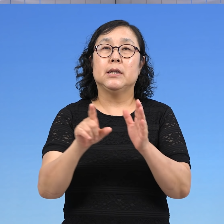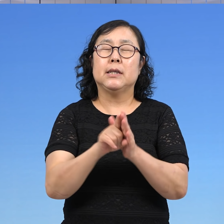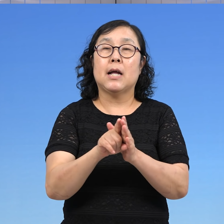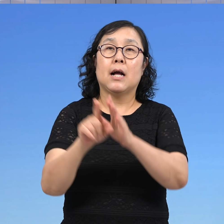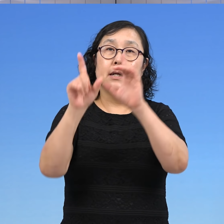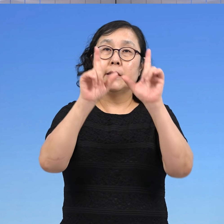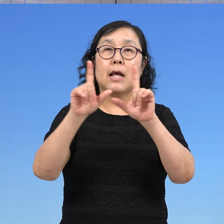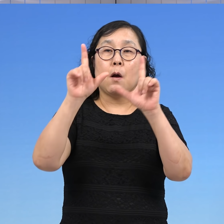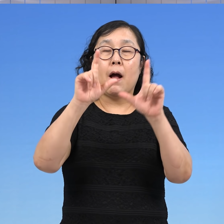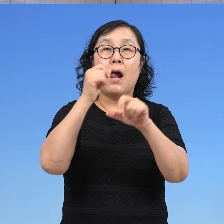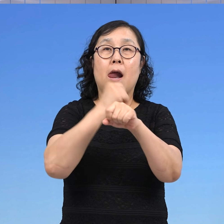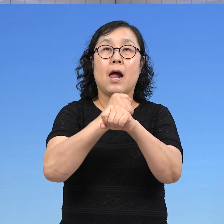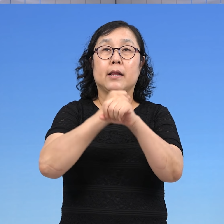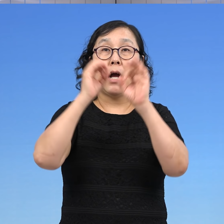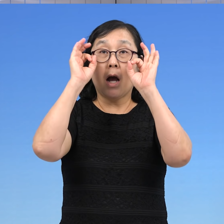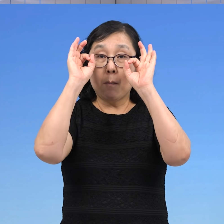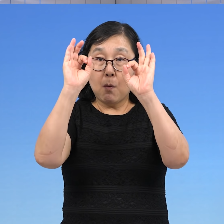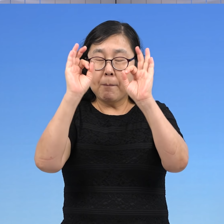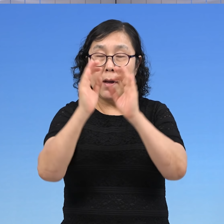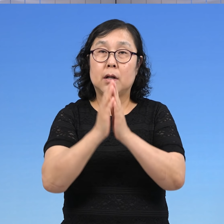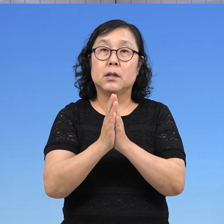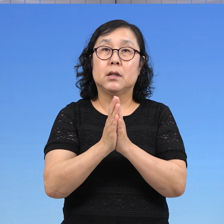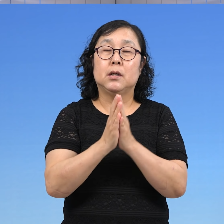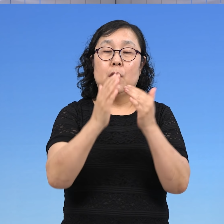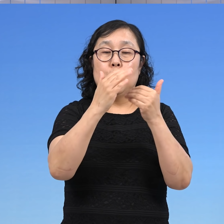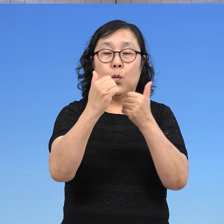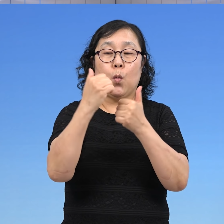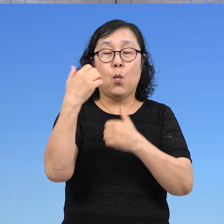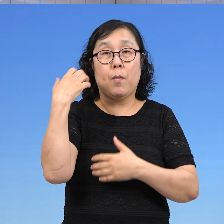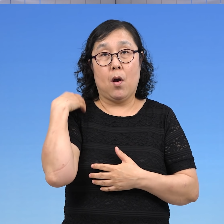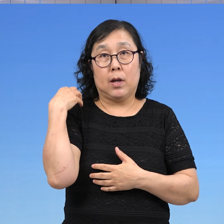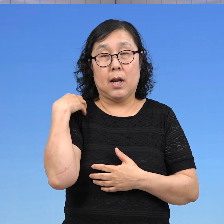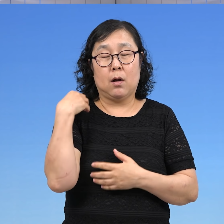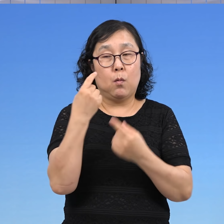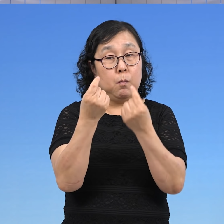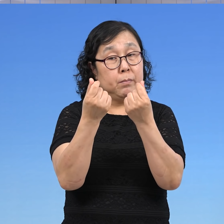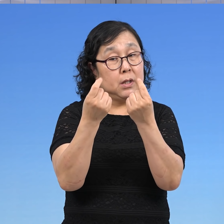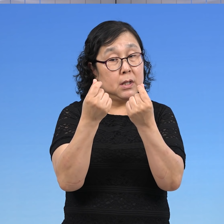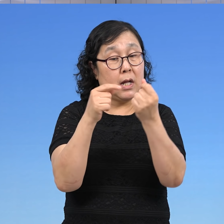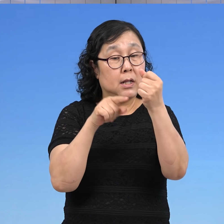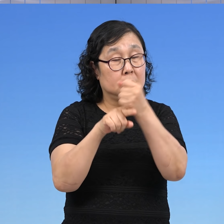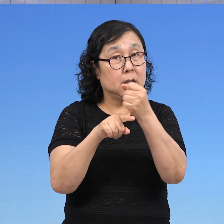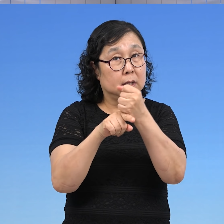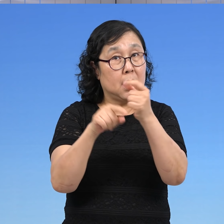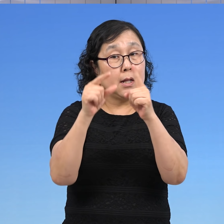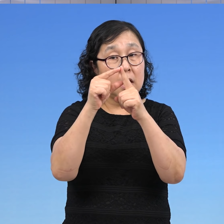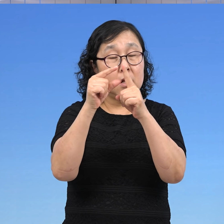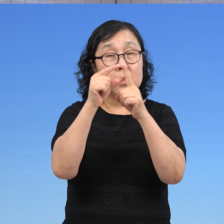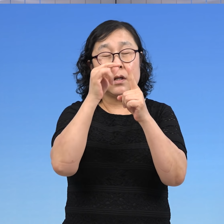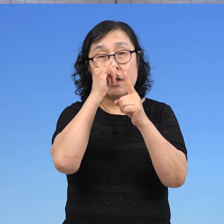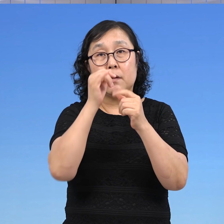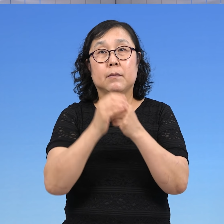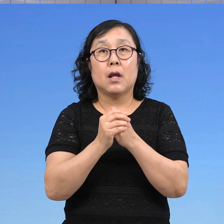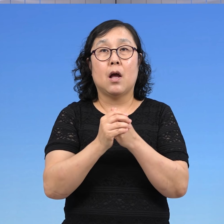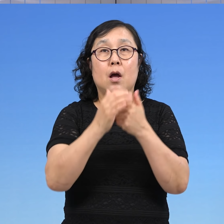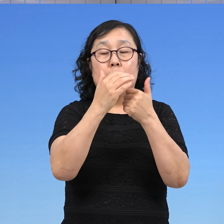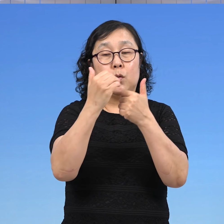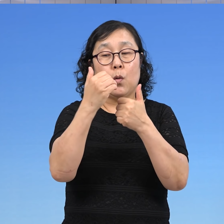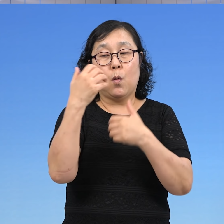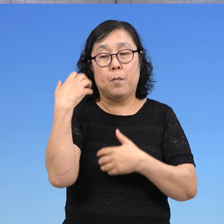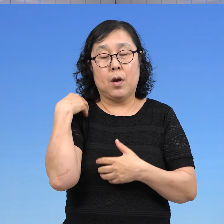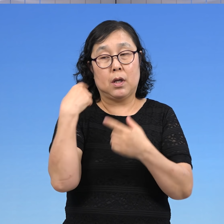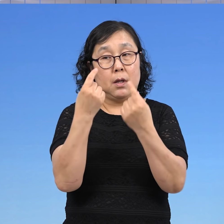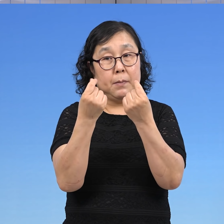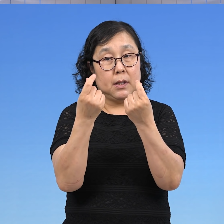시망 생을 하다 보면은 이 소명 하고 비슷한 뜻을 가진 표현들이 음 종종 들려 지는 걸 알 수 있는데요 2